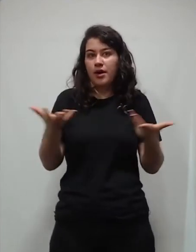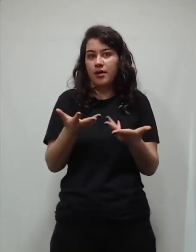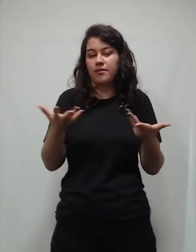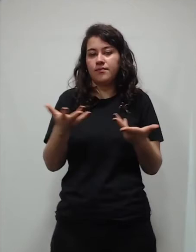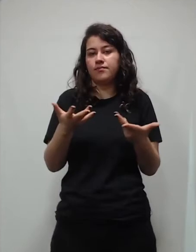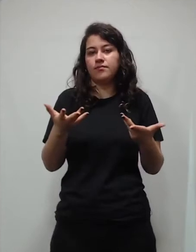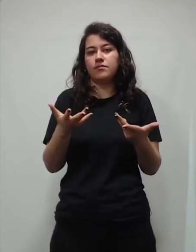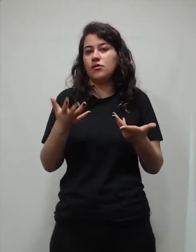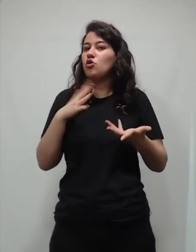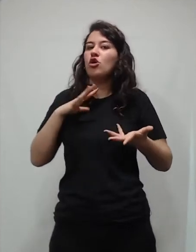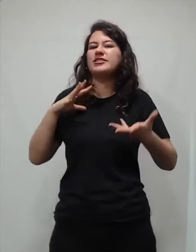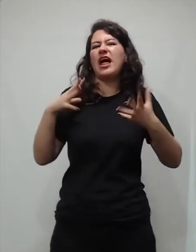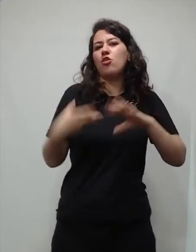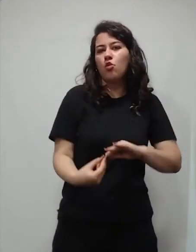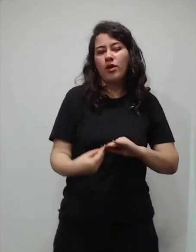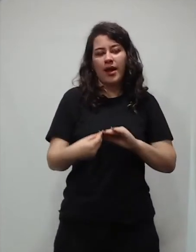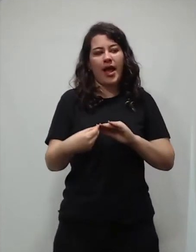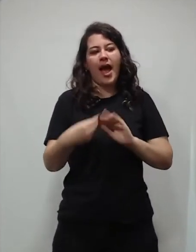no se adecúan